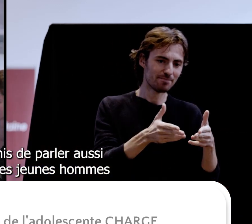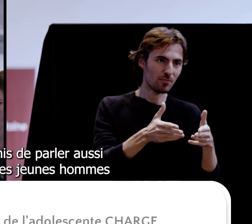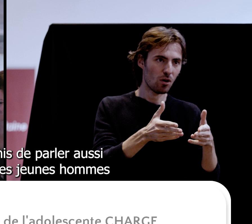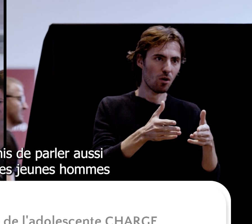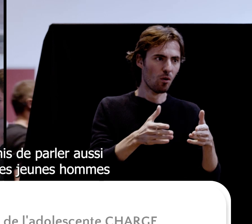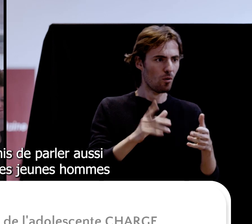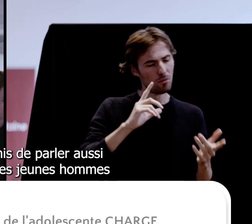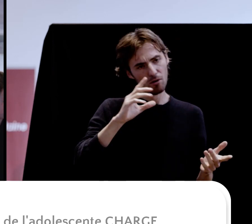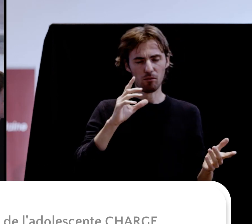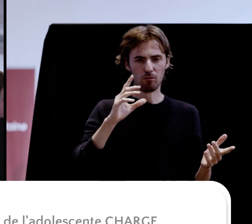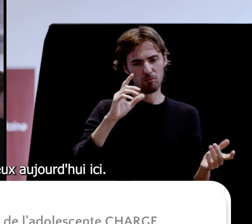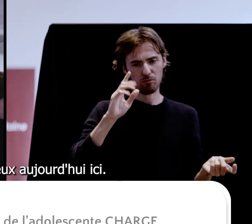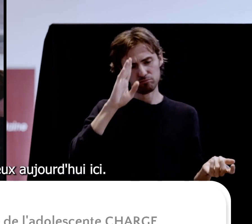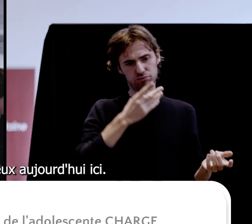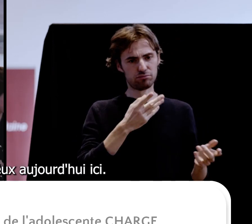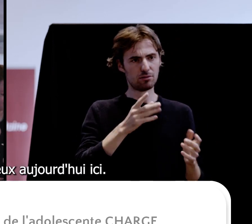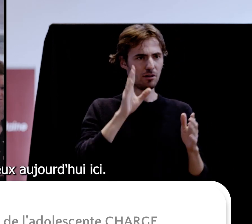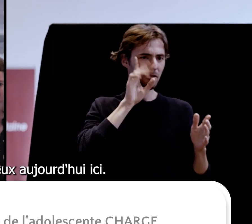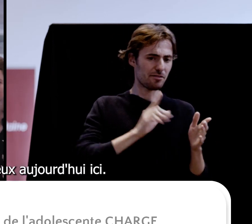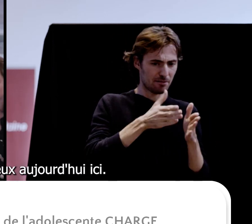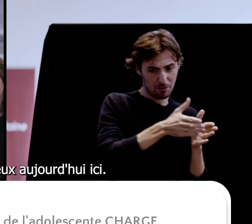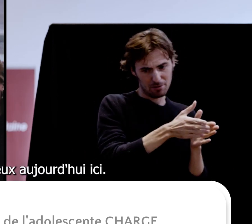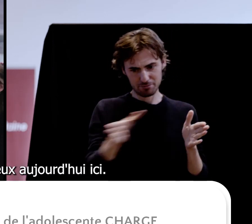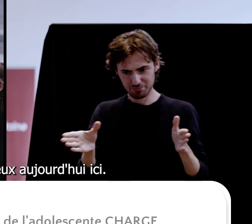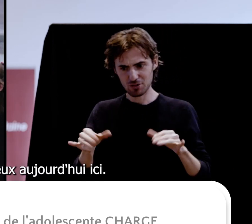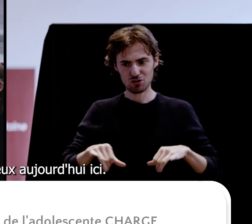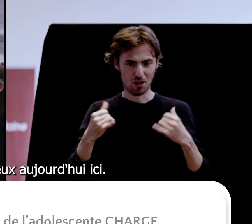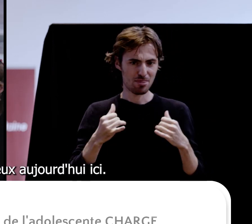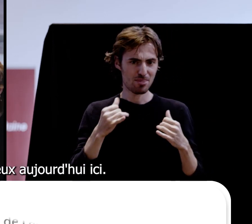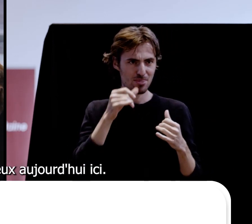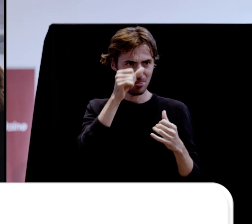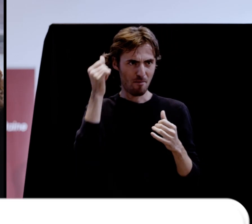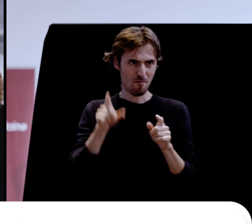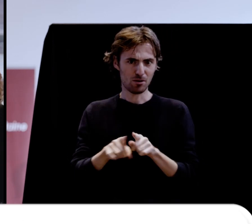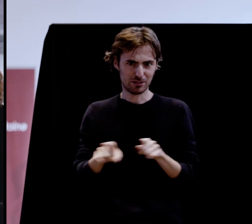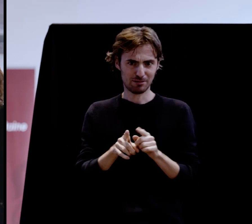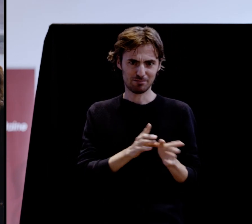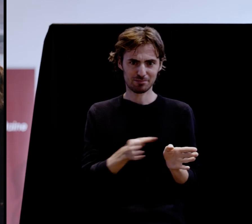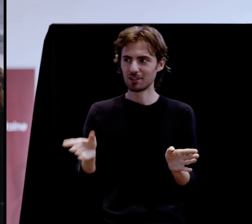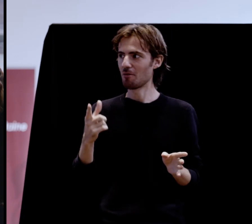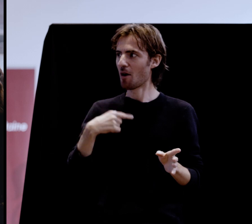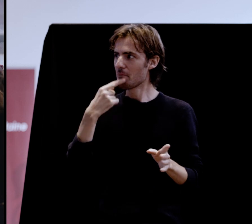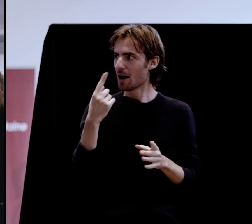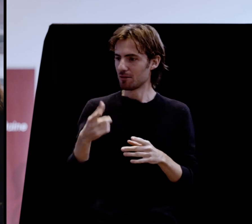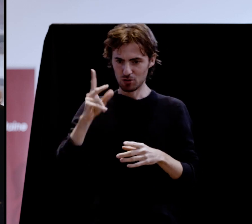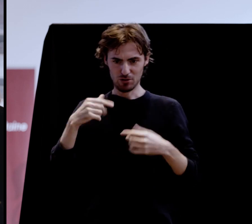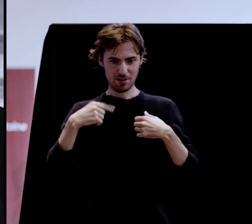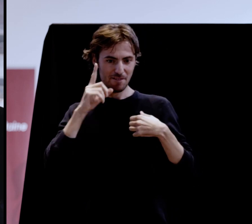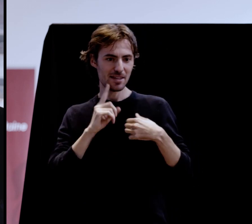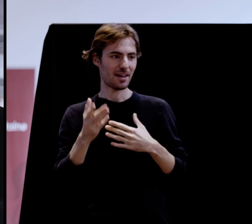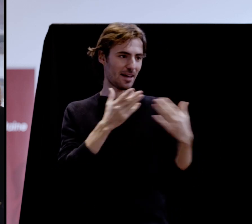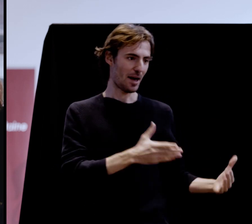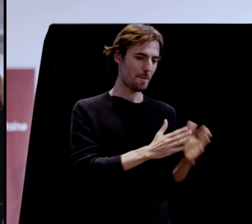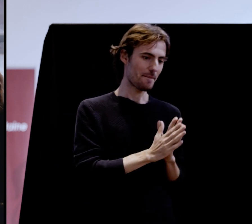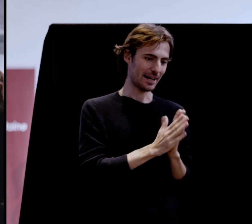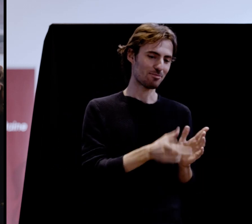aussi des garçons et des jeunes hommes qui sont nombreux aujourd'hui ici. Moi, je parlerai plutôt des garçons et Marie,